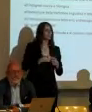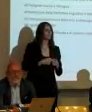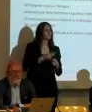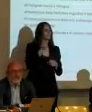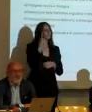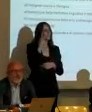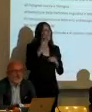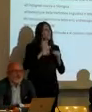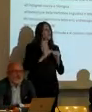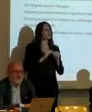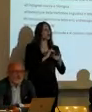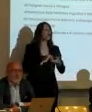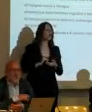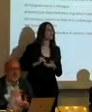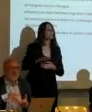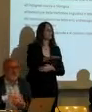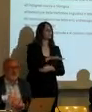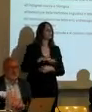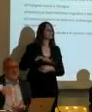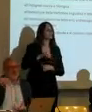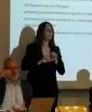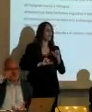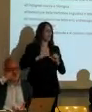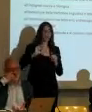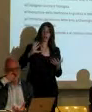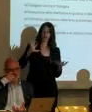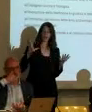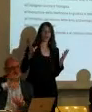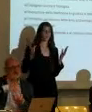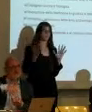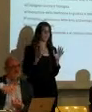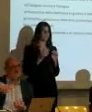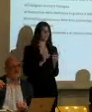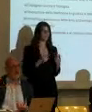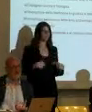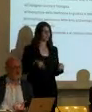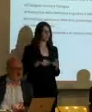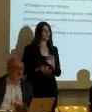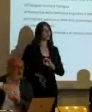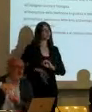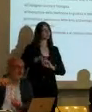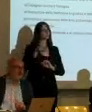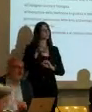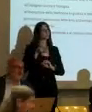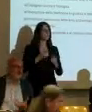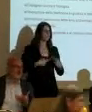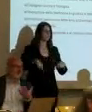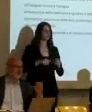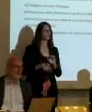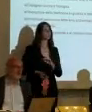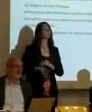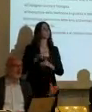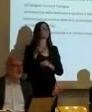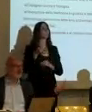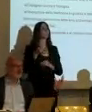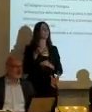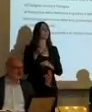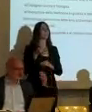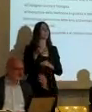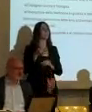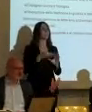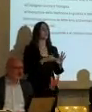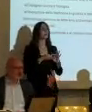della società in cui noi viviamo. Quindi noi siamo una specie di connettore tra quello che è